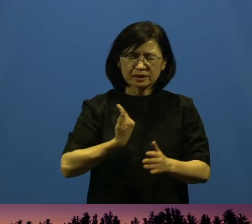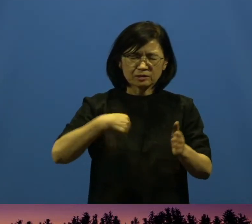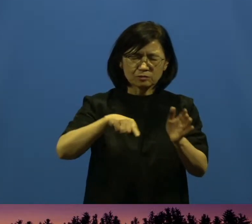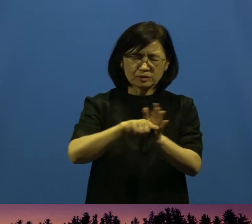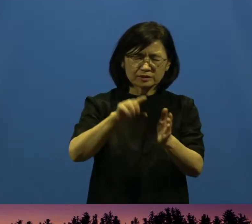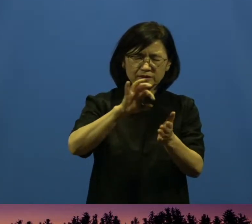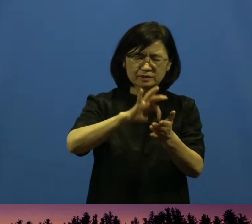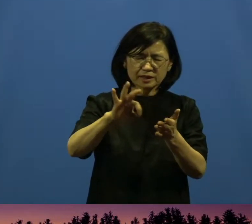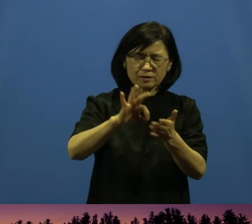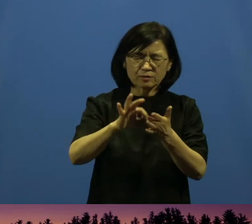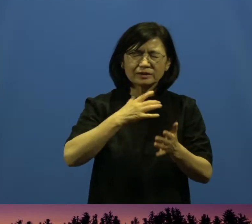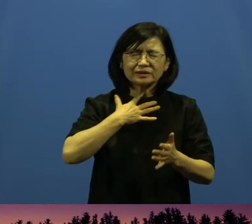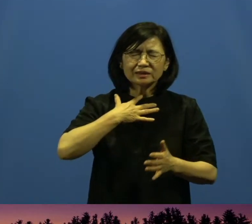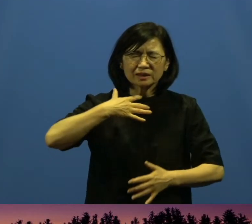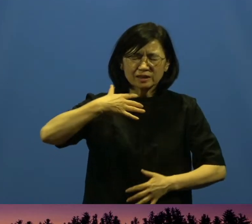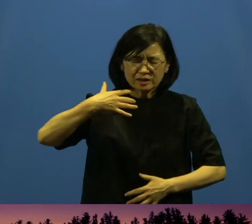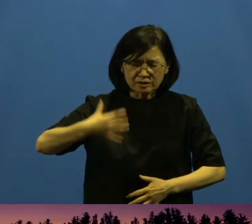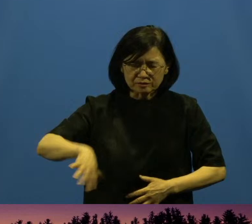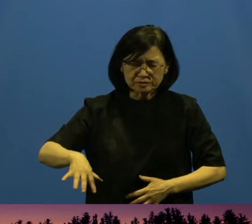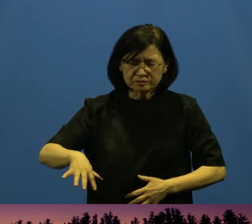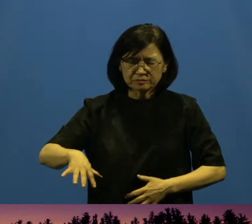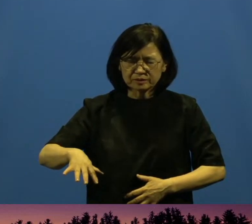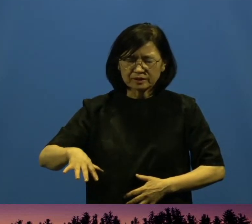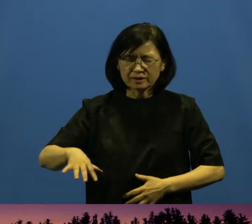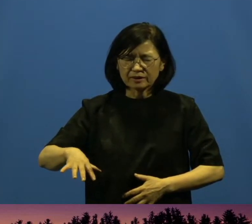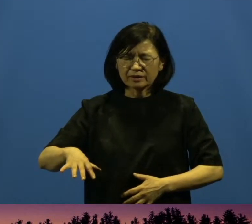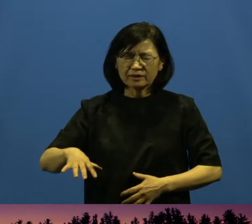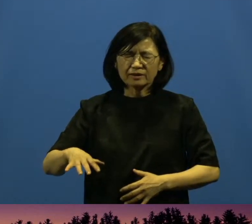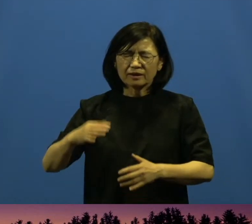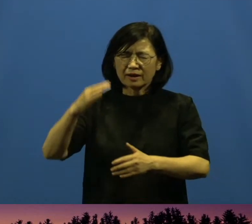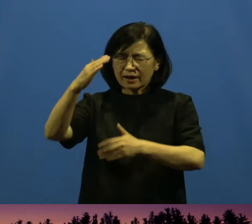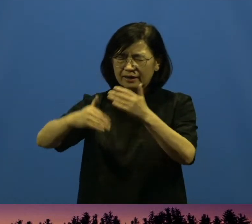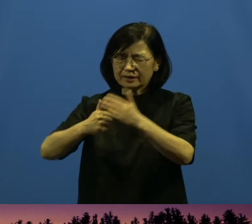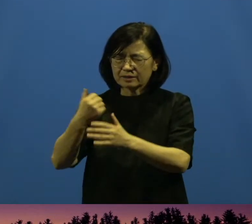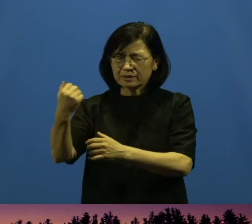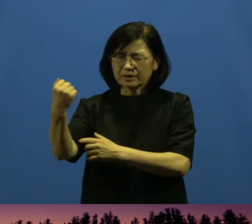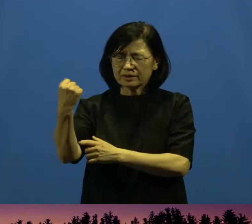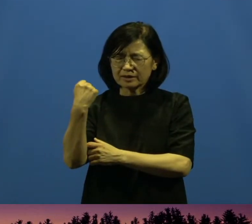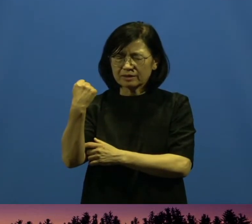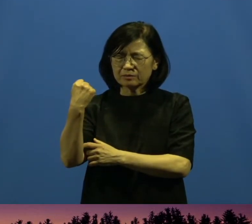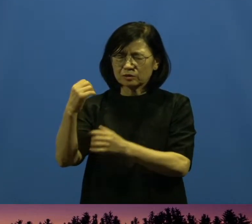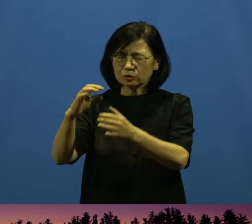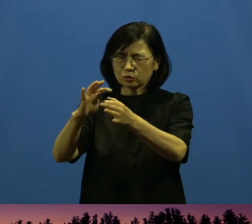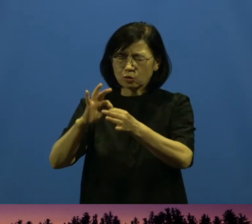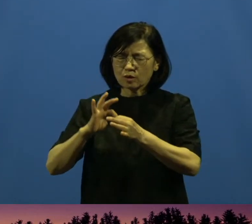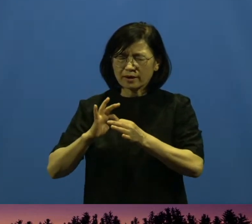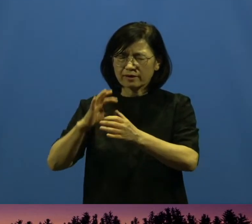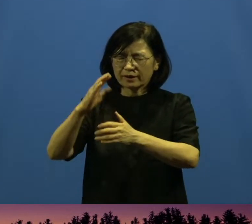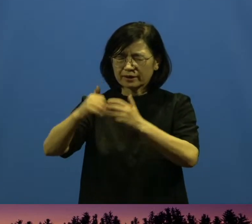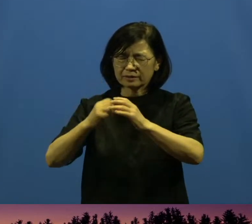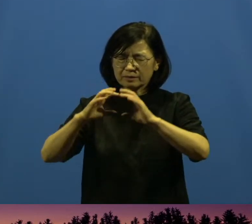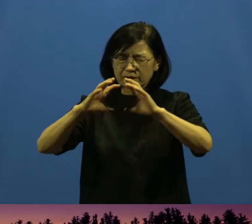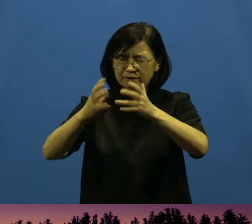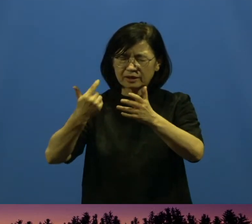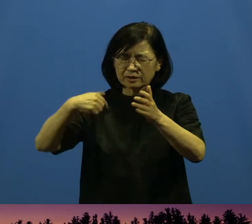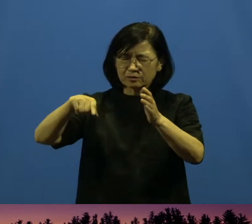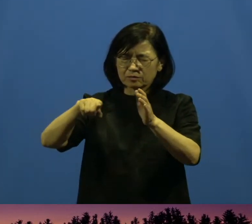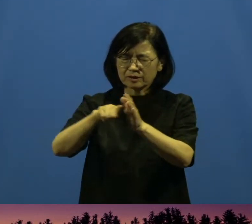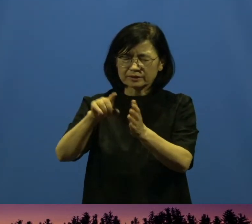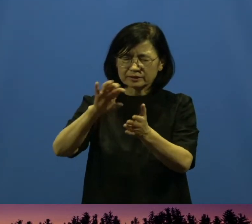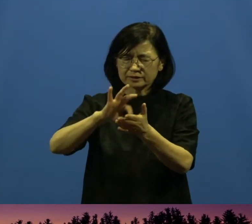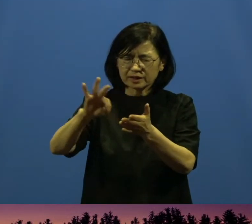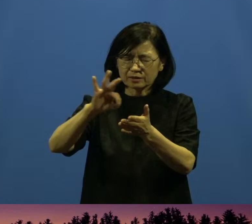거죠. 그 힘을 통하여 하나님의 나라를 위해서 쓰기를 원하신다면 하나님은 오늘 또 우리의 그 하나님을 의지하는